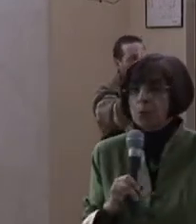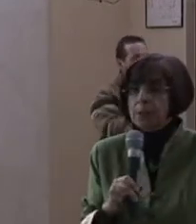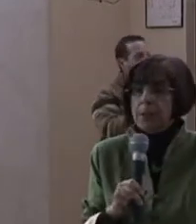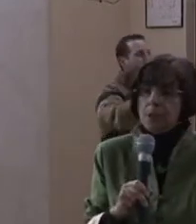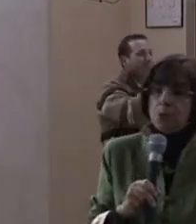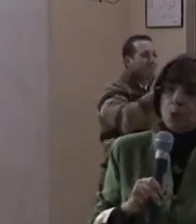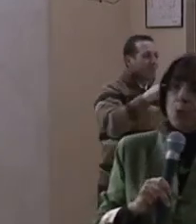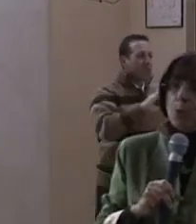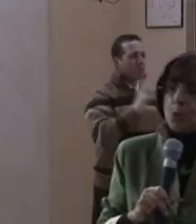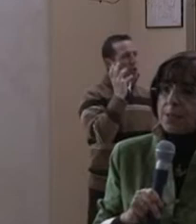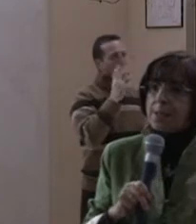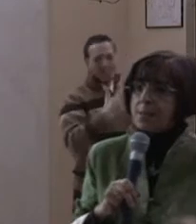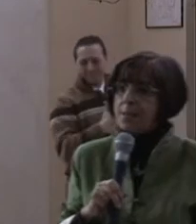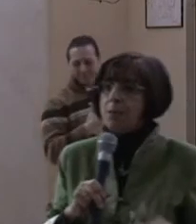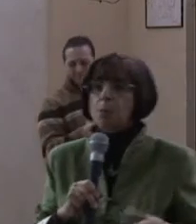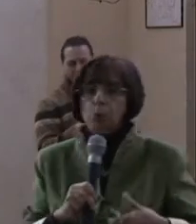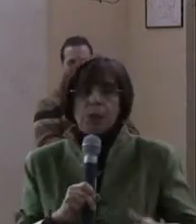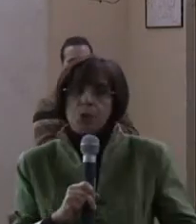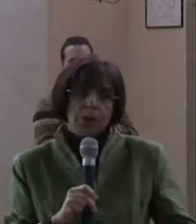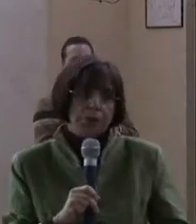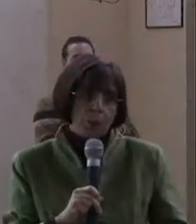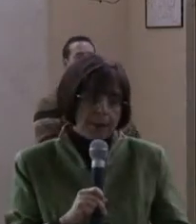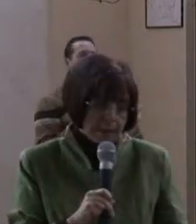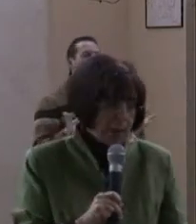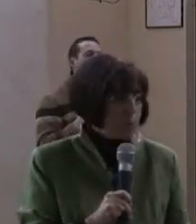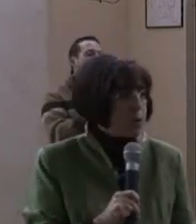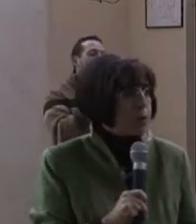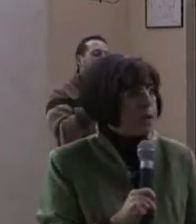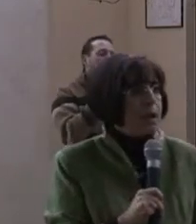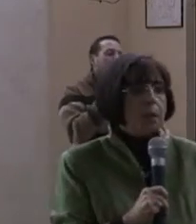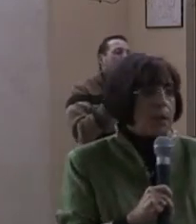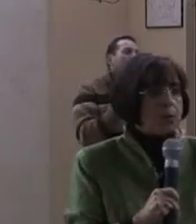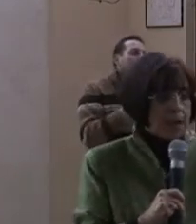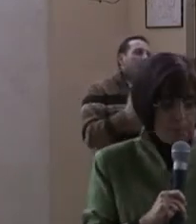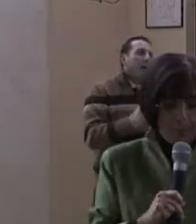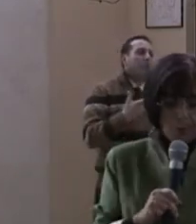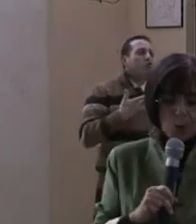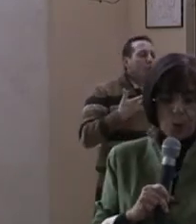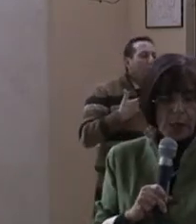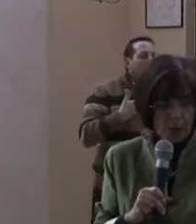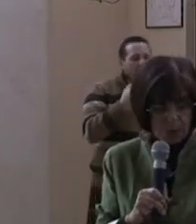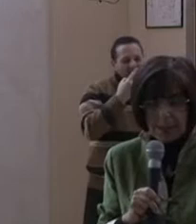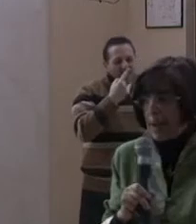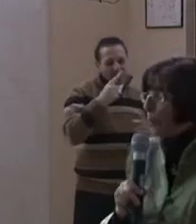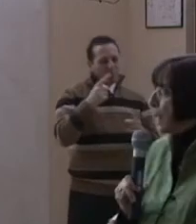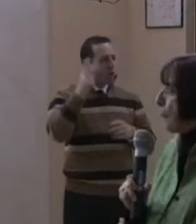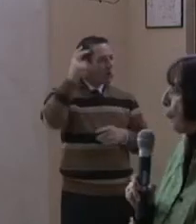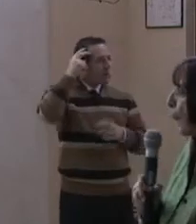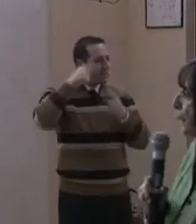Certo, uno può dire la soluzione possono essere i sistemi a modulazione di frequenza, questo sì, ma non sempre questo è